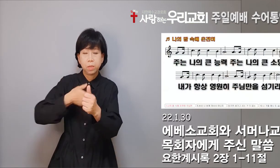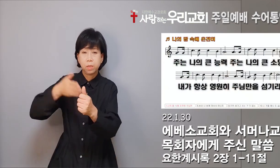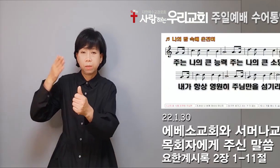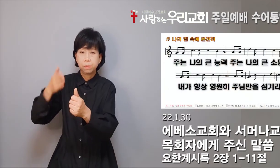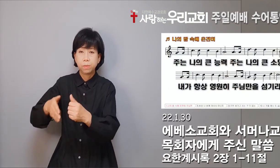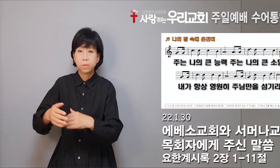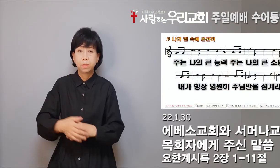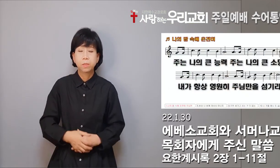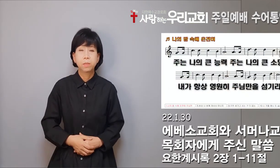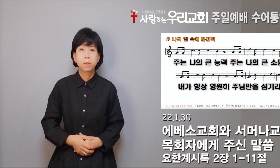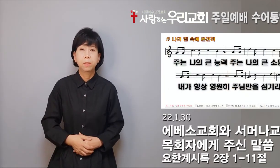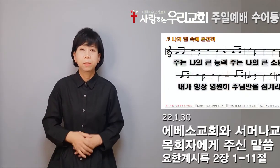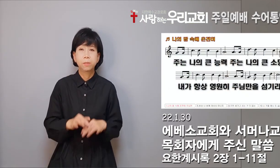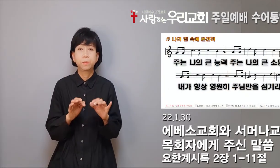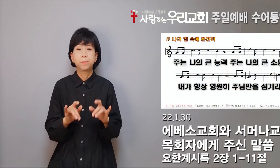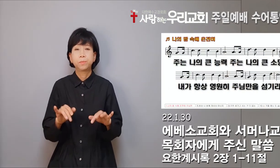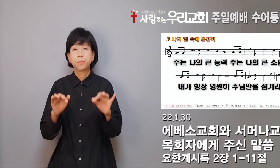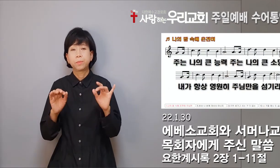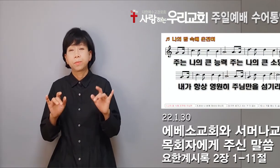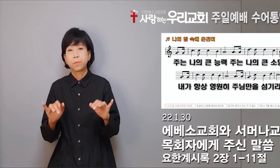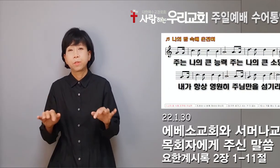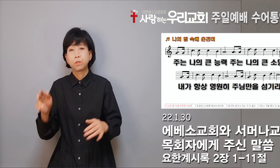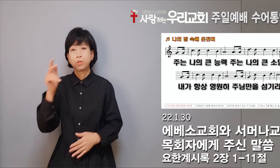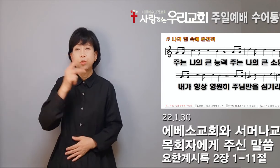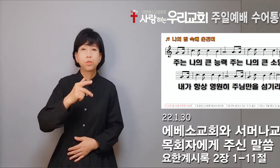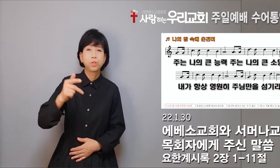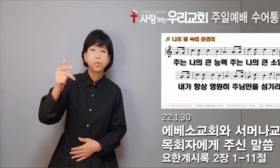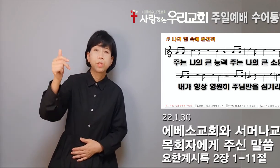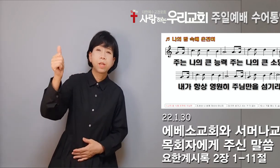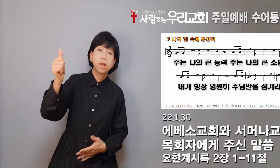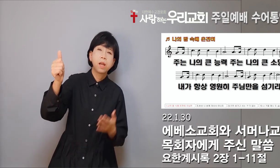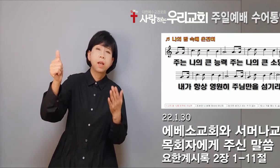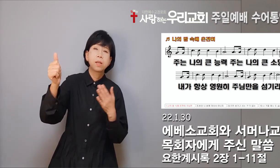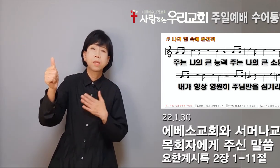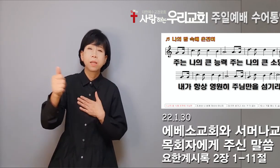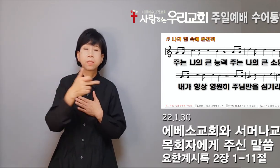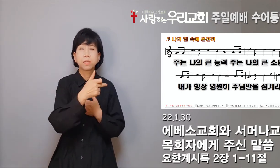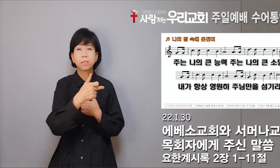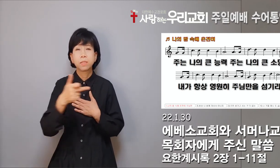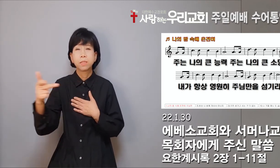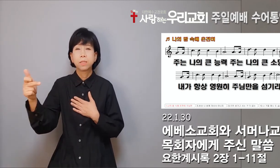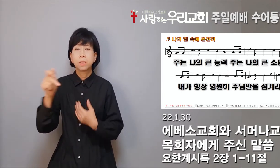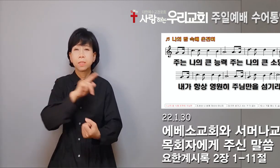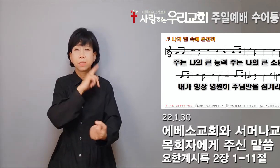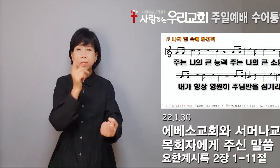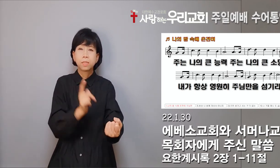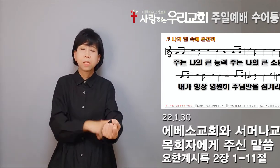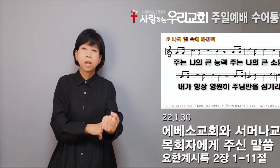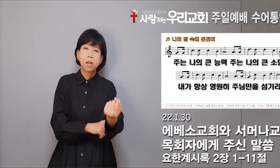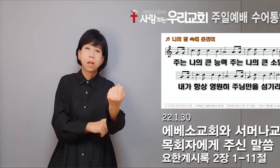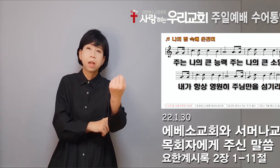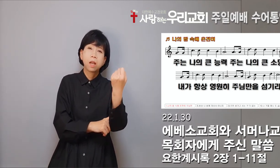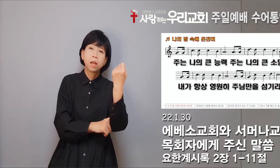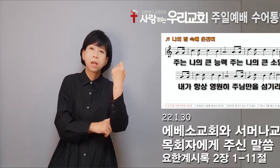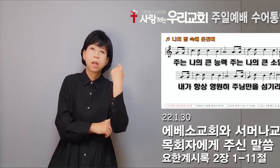찬양합니다. 주는 나의 큰 능력, 주는 나의 큰